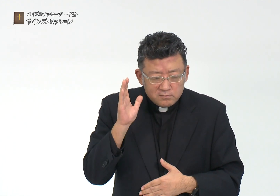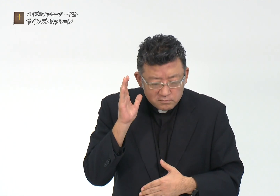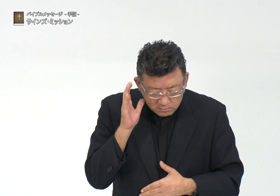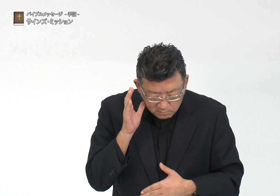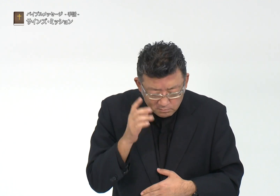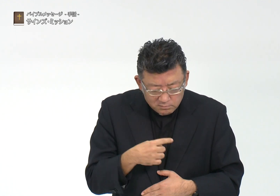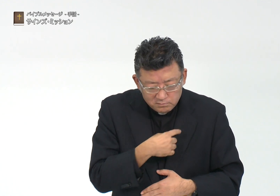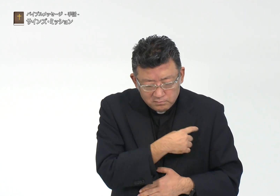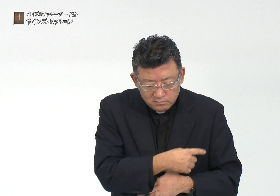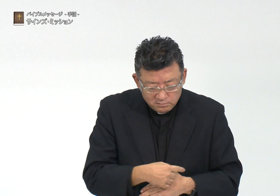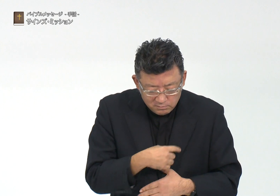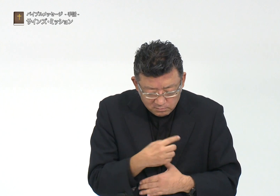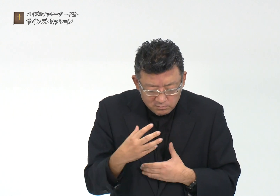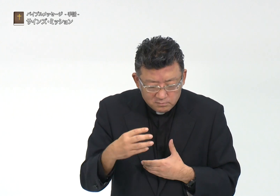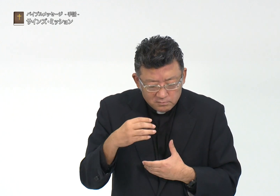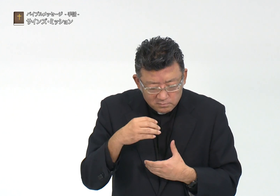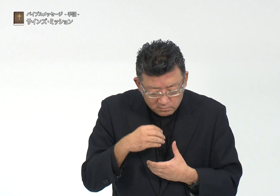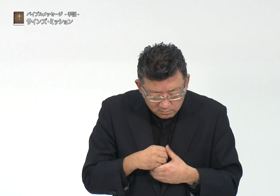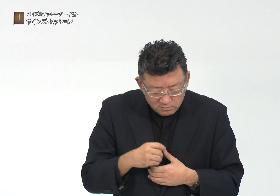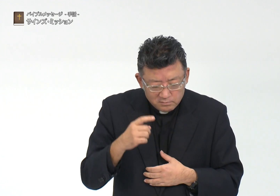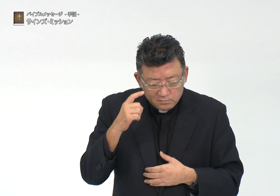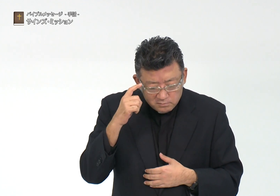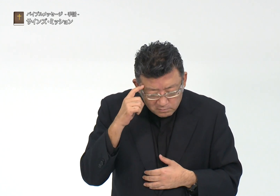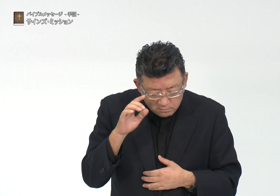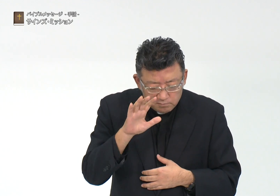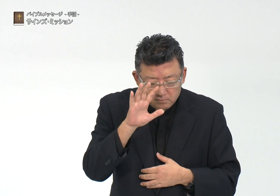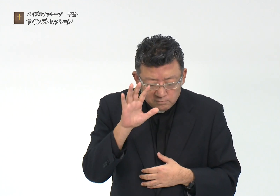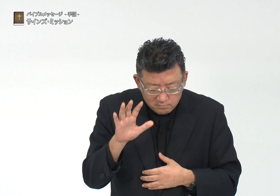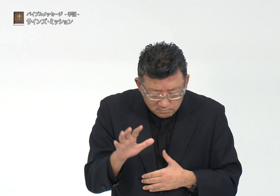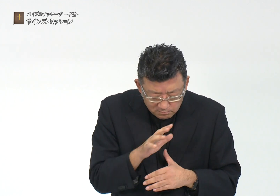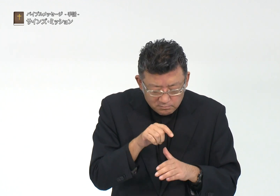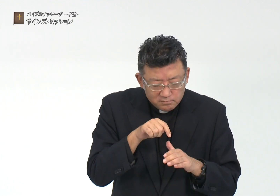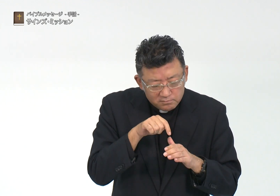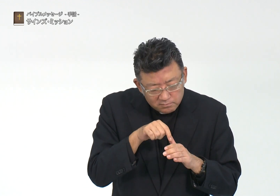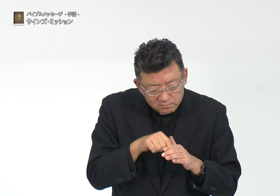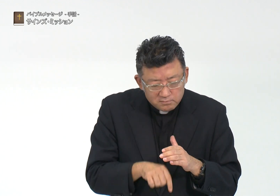も聞いたことを心に留めて